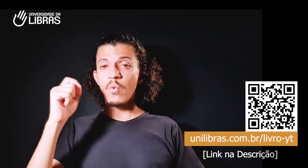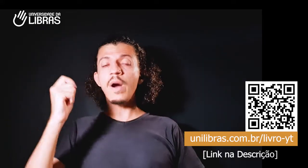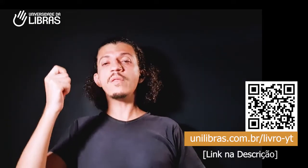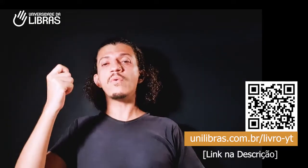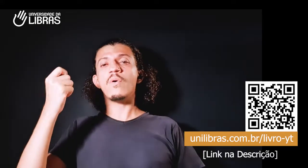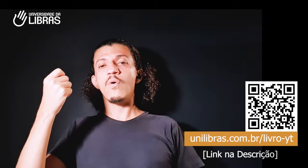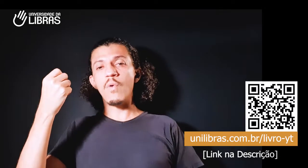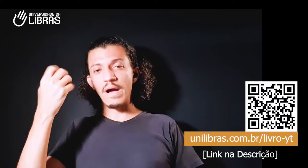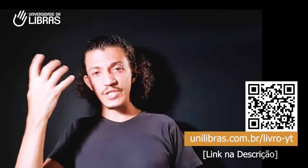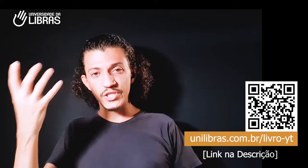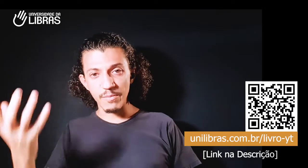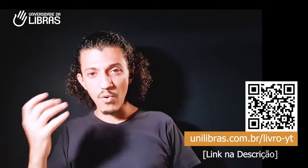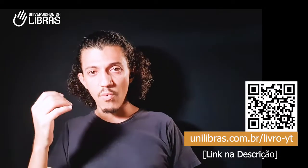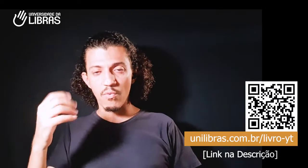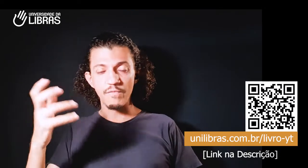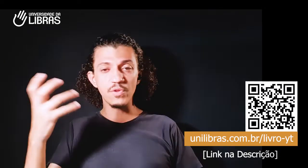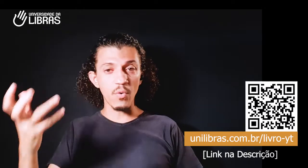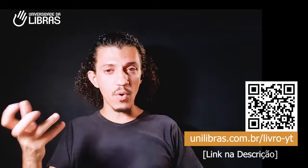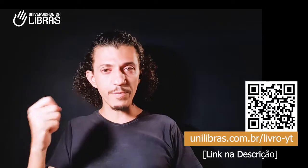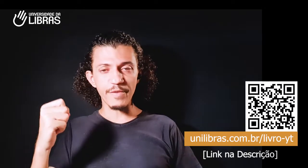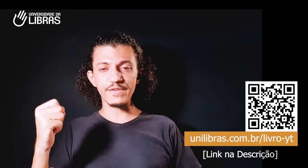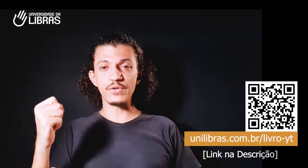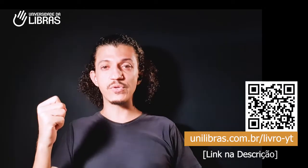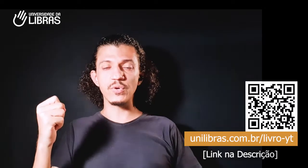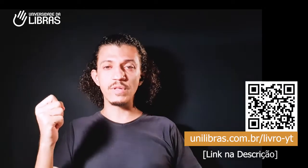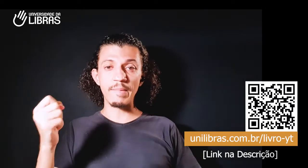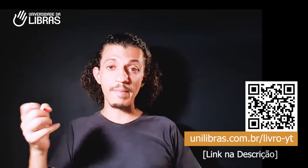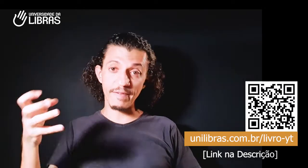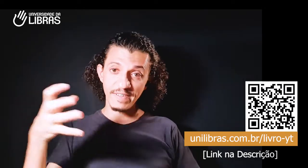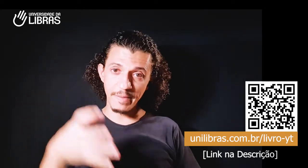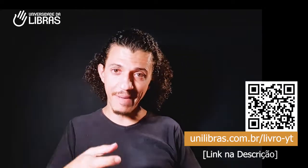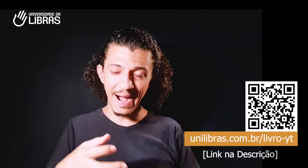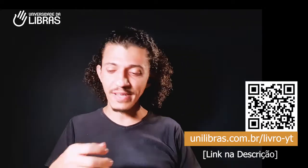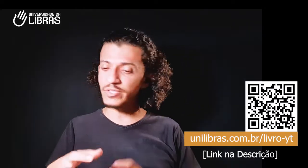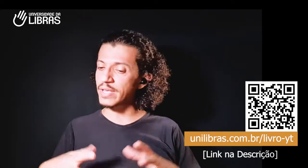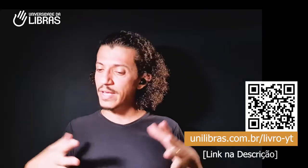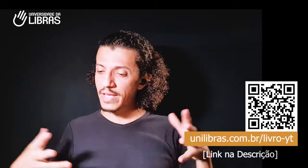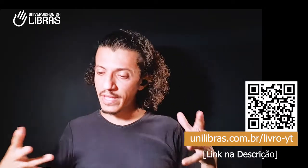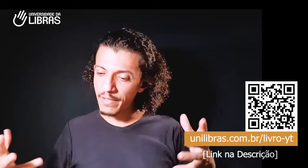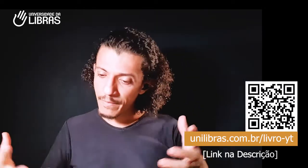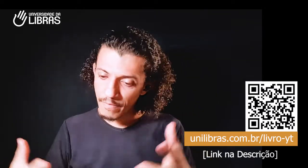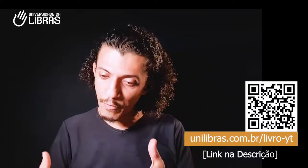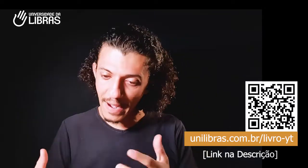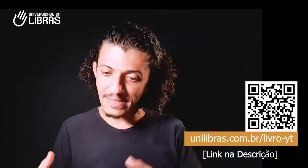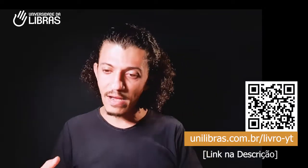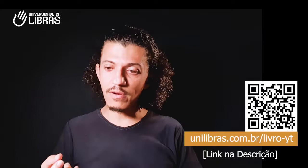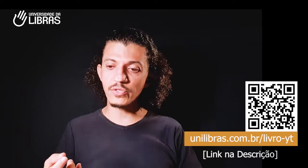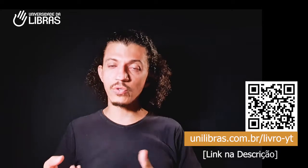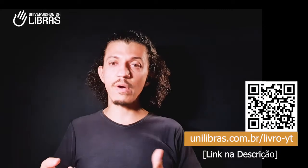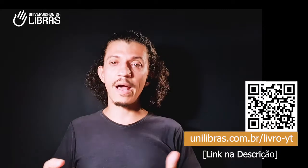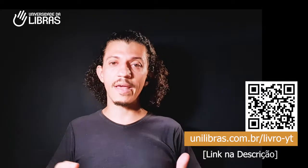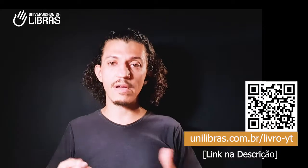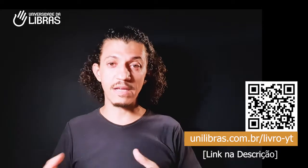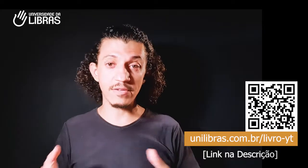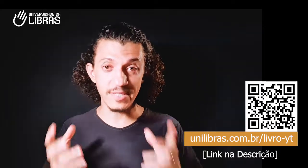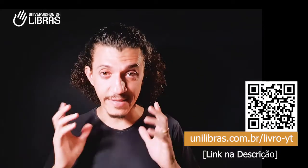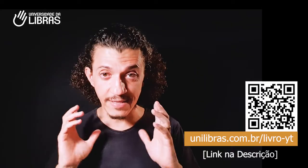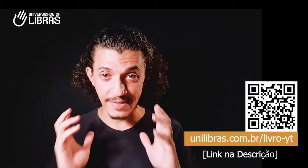quando a gente chamou convidou outro professor surdo também para fazer parte e e umas aulas junto com aquelas aulas de